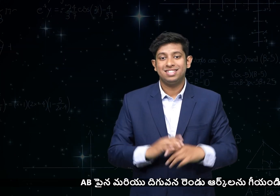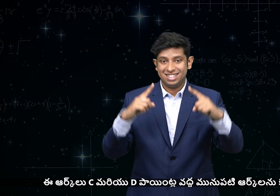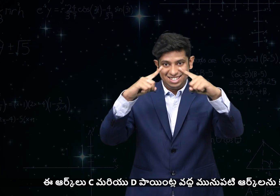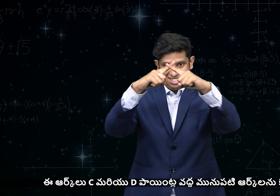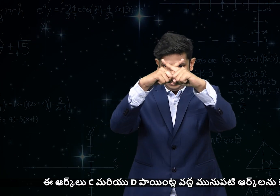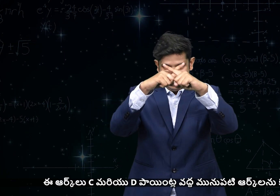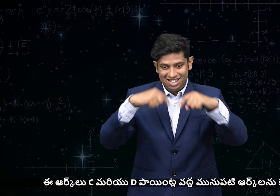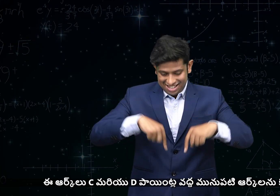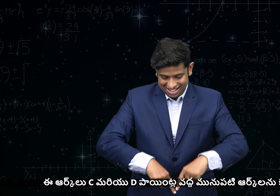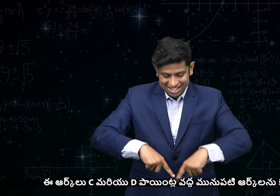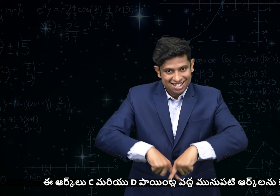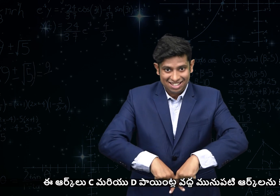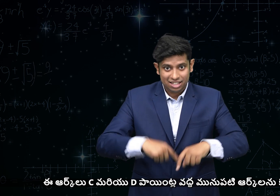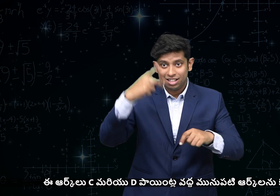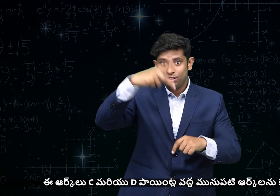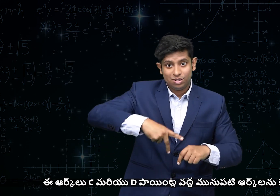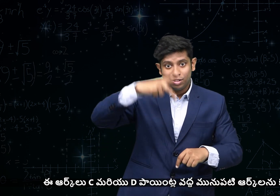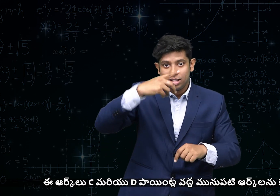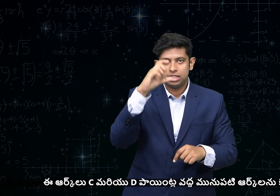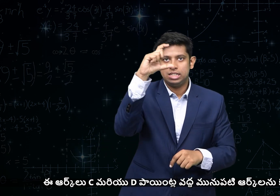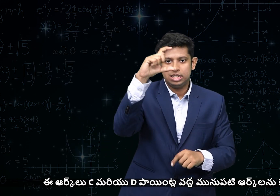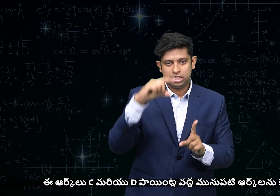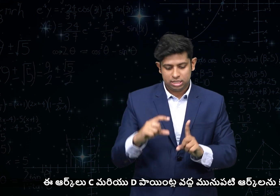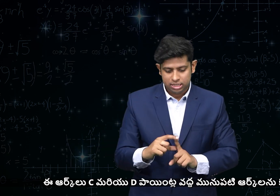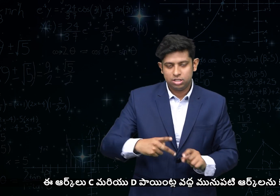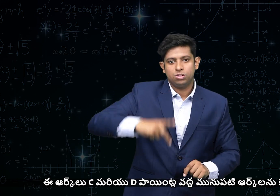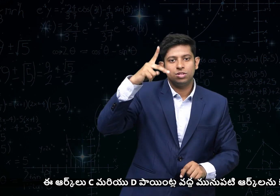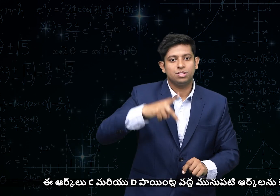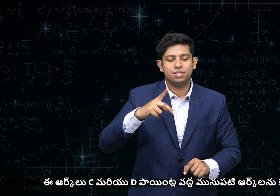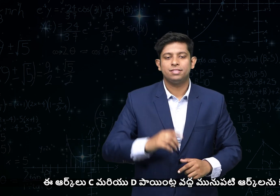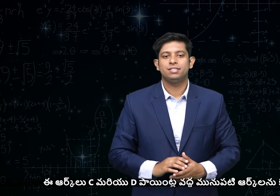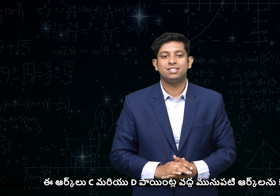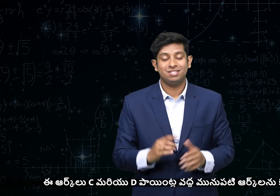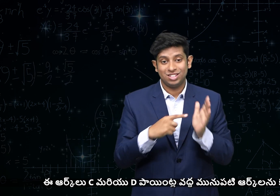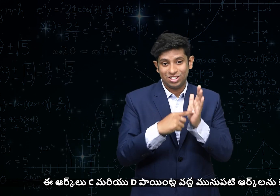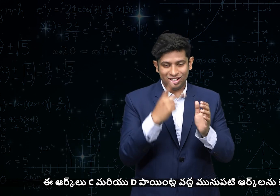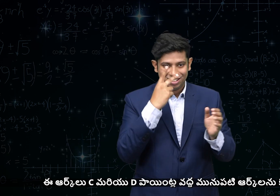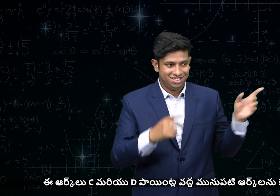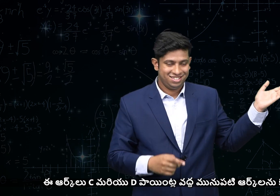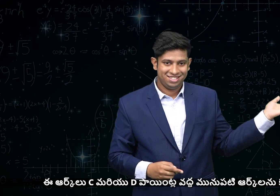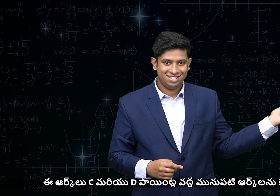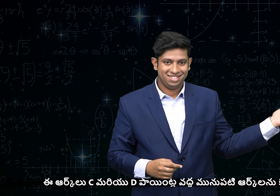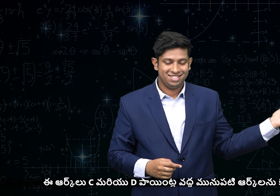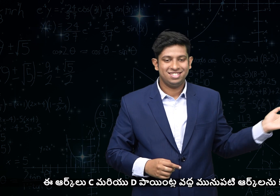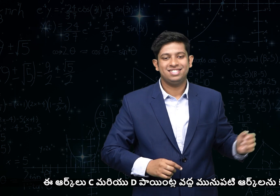ఈ ఆర్కులు సి మరియు డి పాయింట్ల వద్ద మునుపటి ఆర్క్లను కలుస్తాయి.